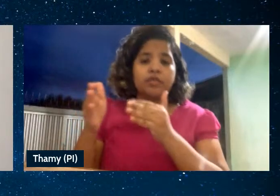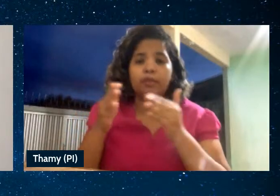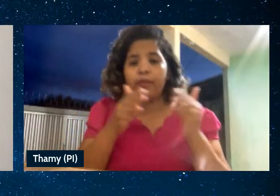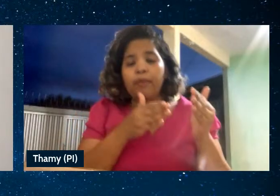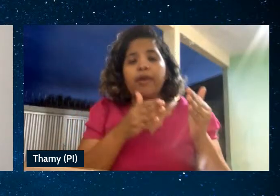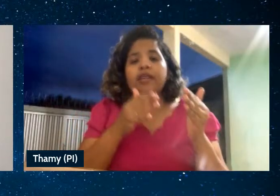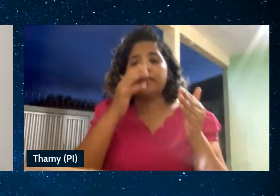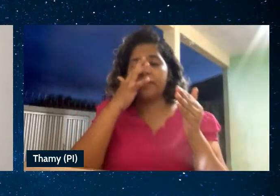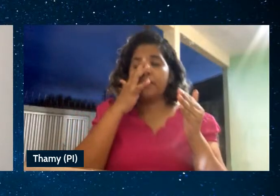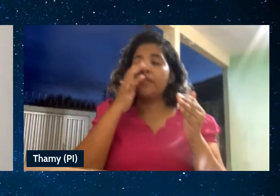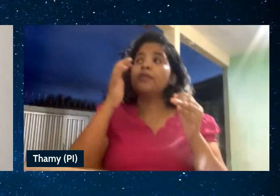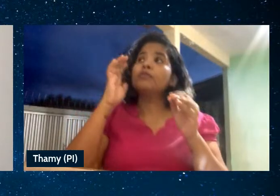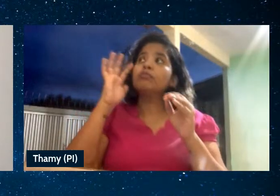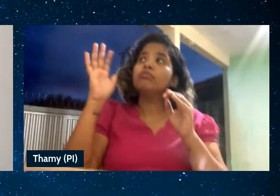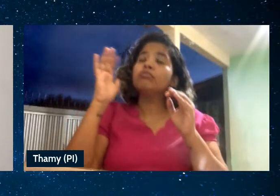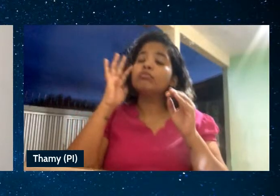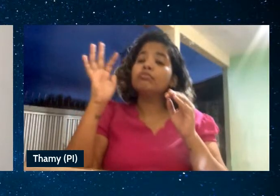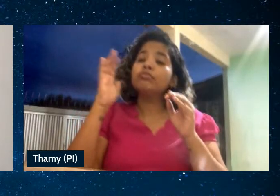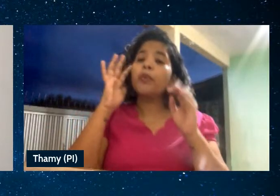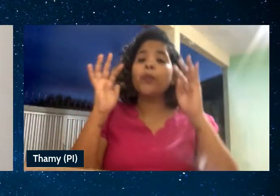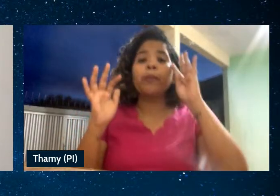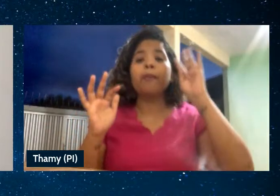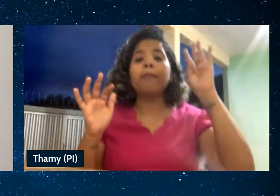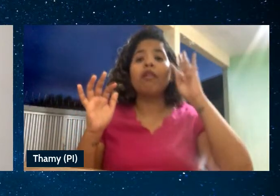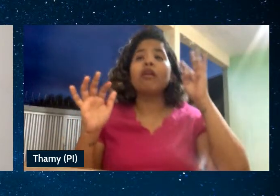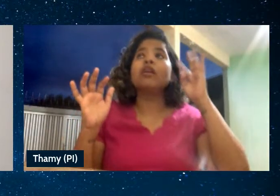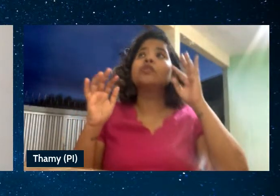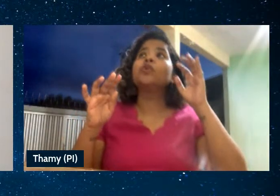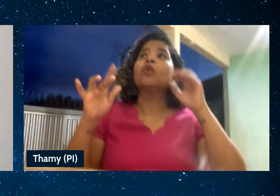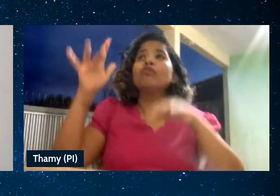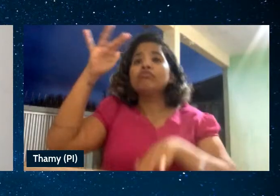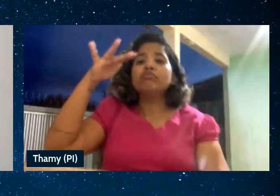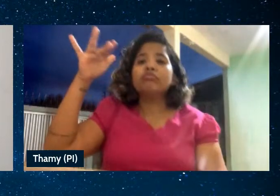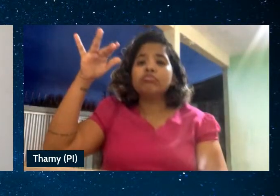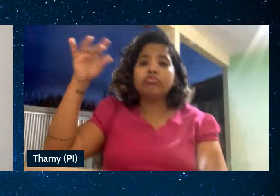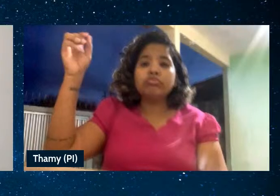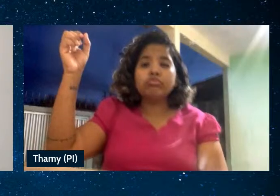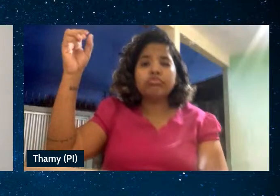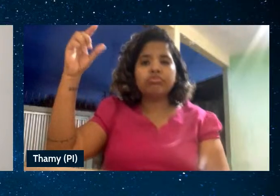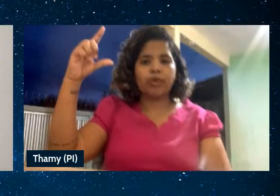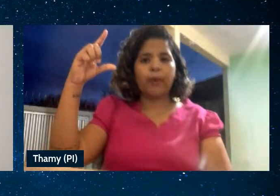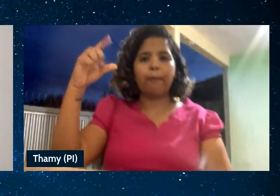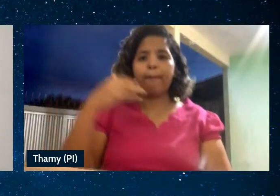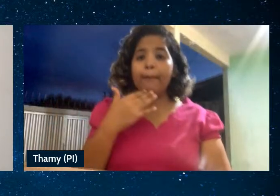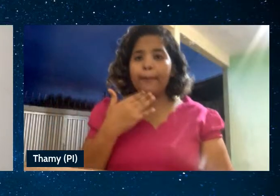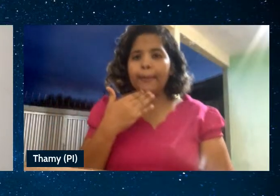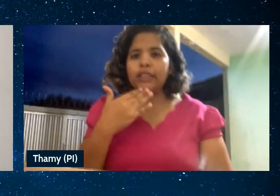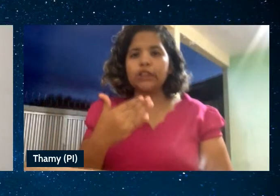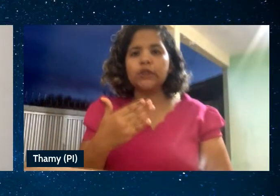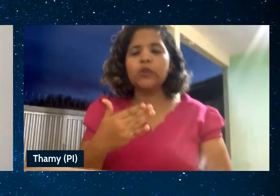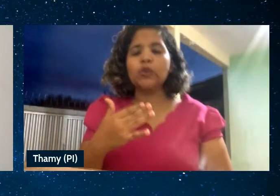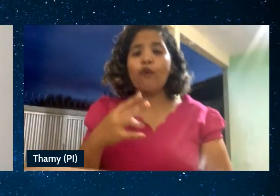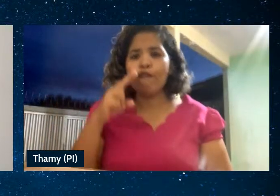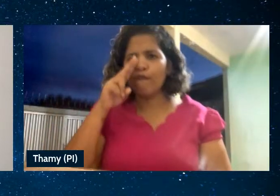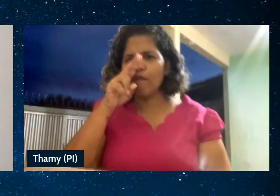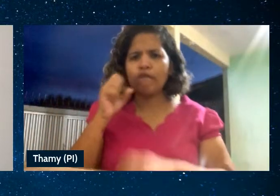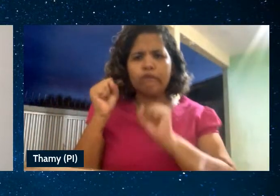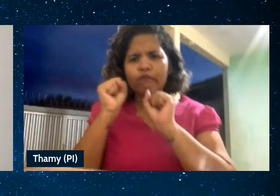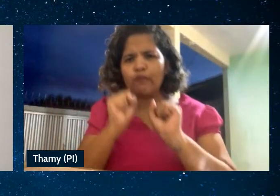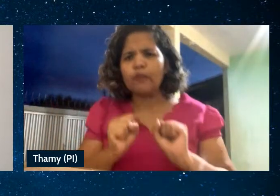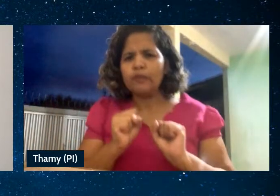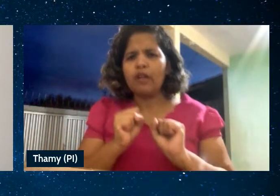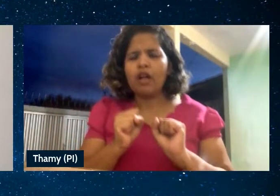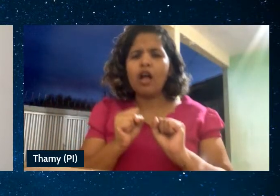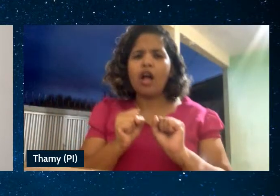nossos pensamentos ao plano de luz pedindo fortaleça